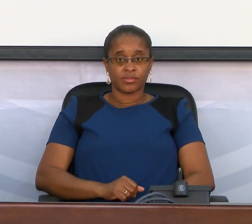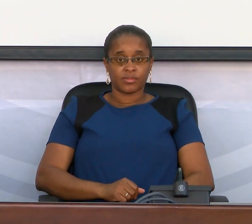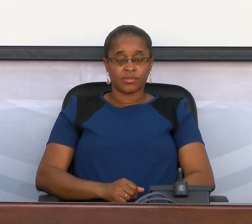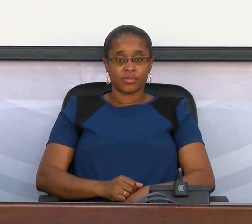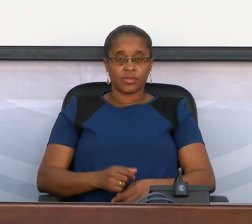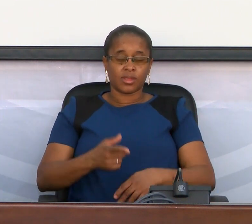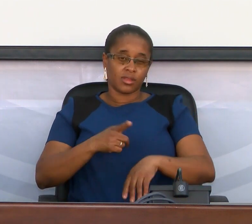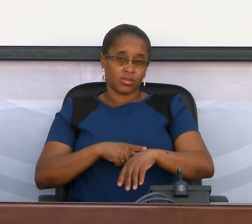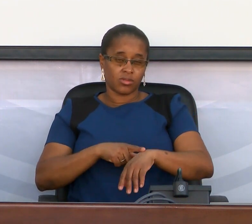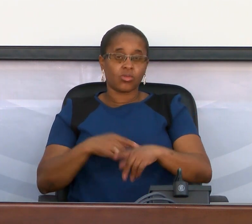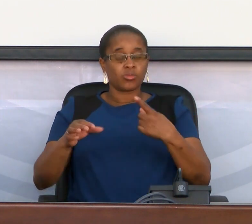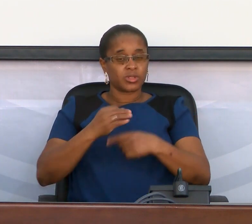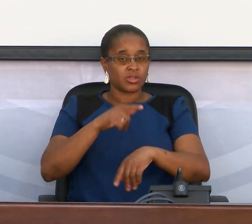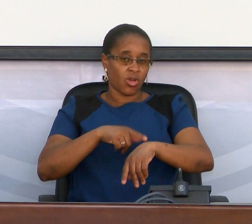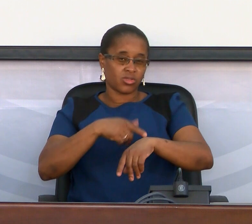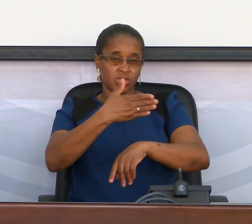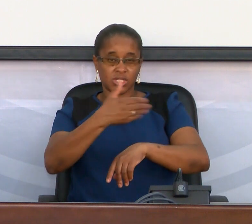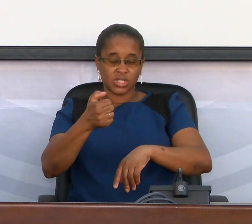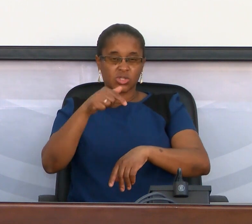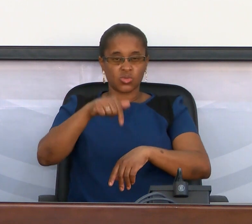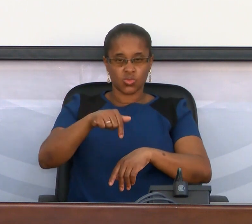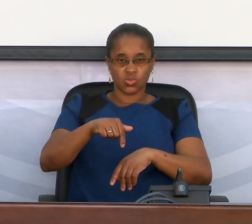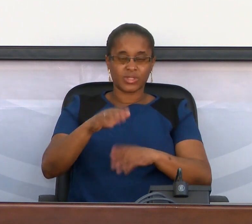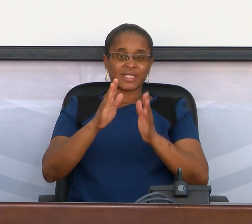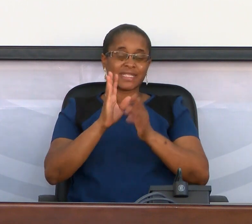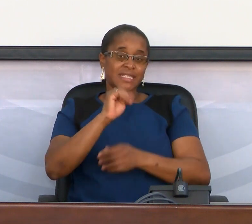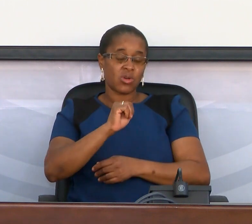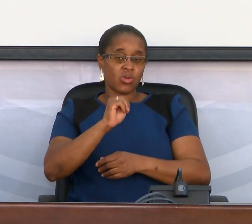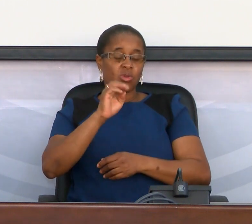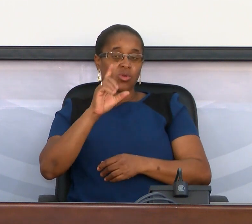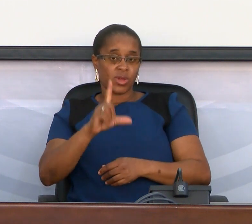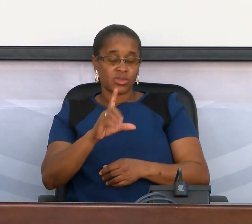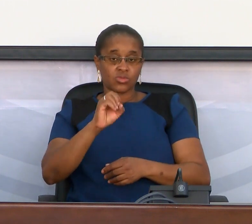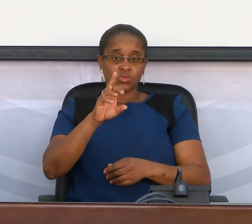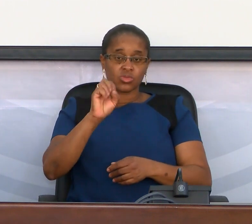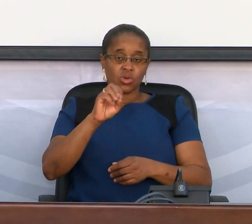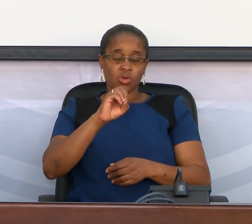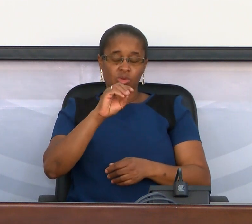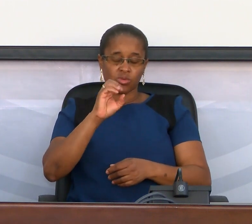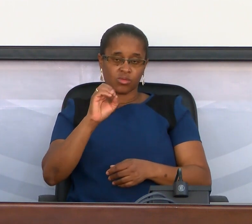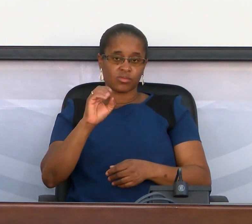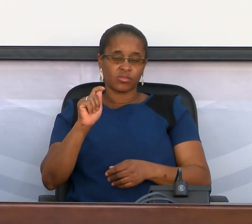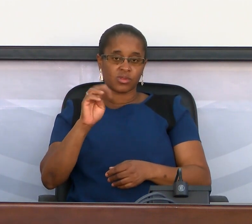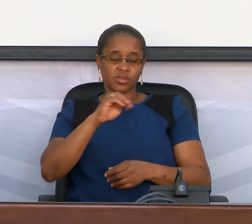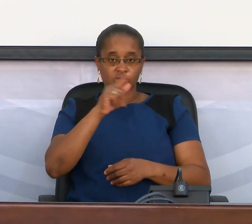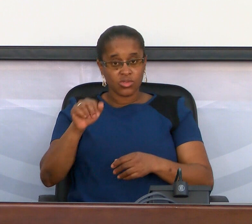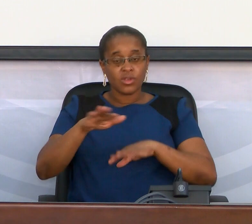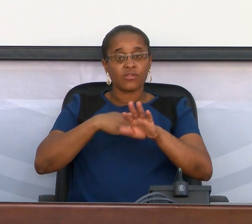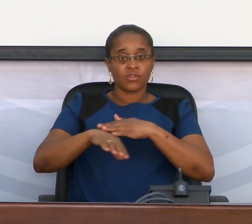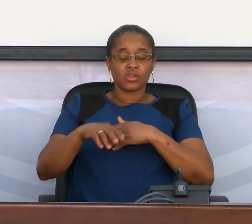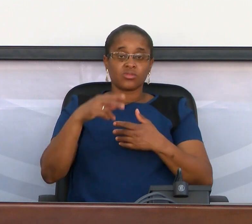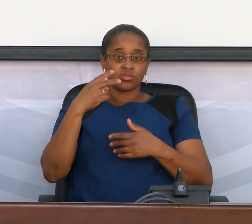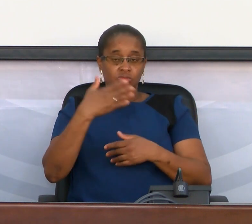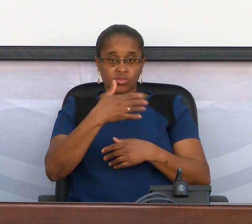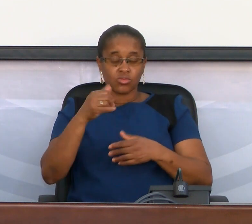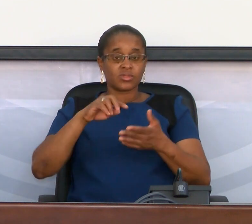até às 15 horas de hoje. Em São Lourenço dos Órgãos aplicaram 12 testes e encontraram um resultado